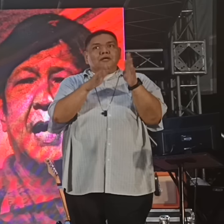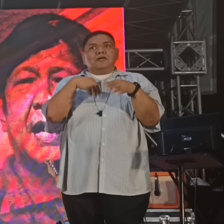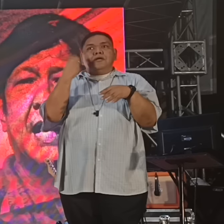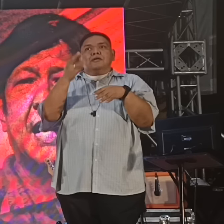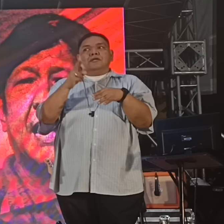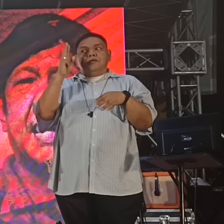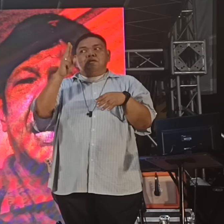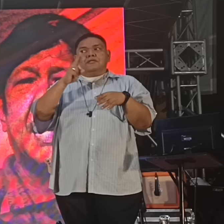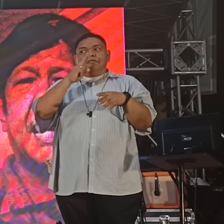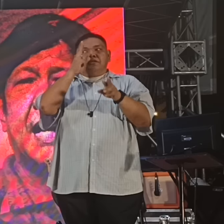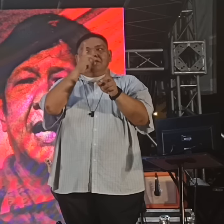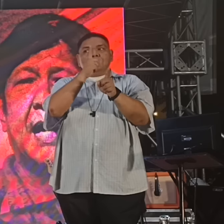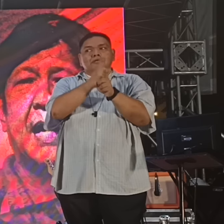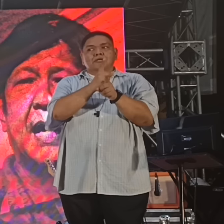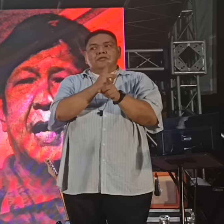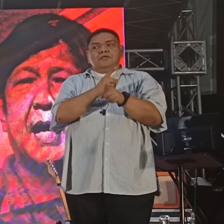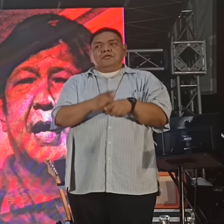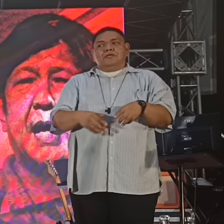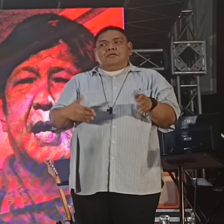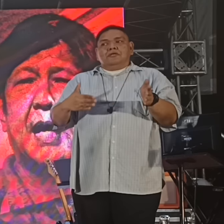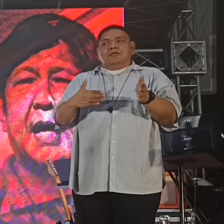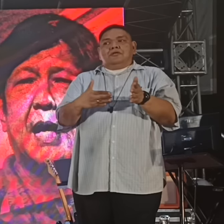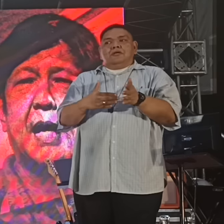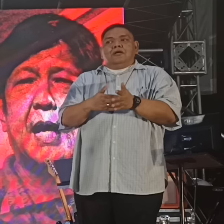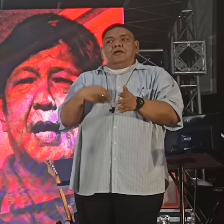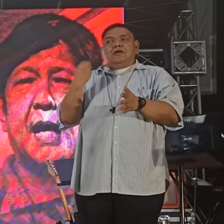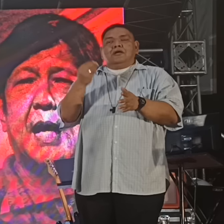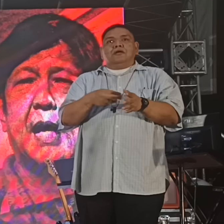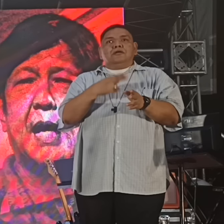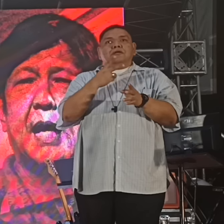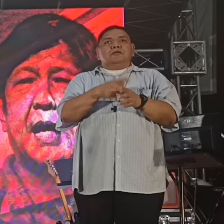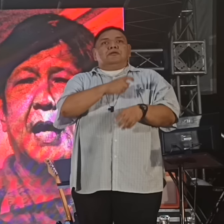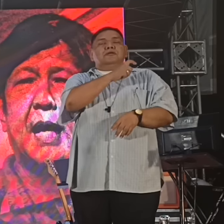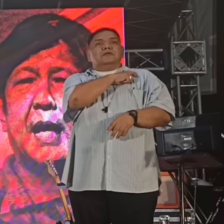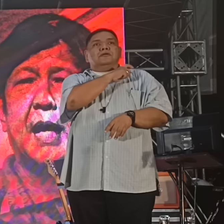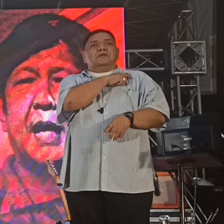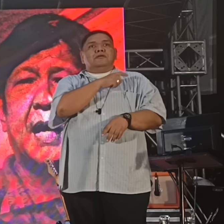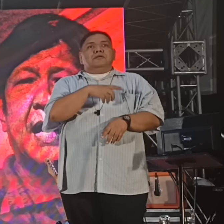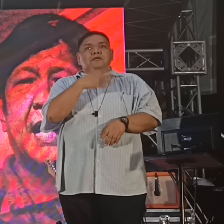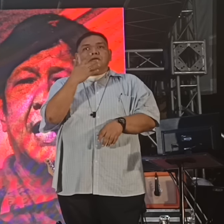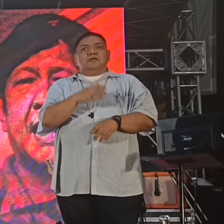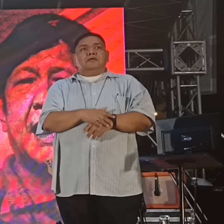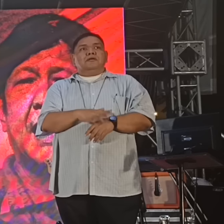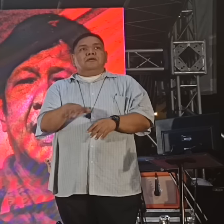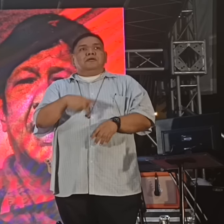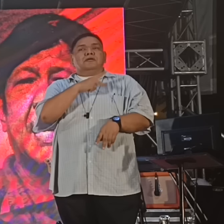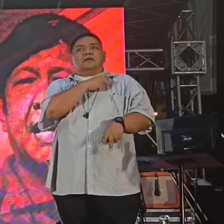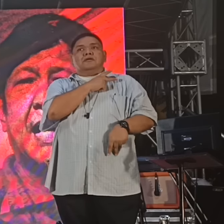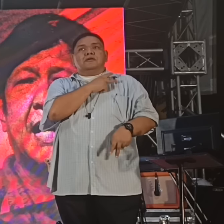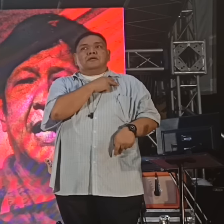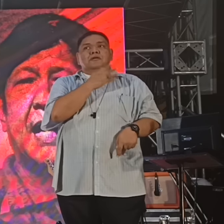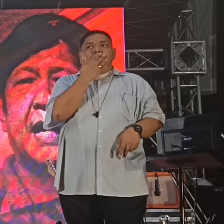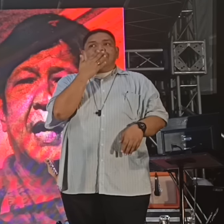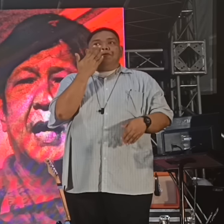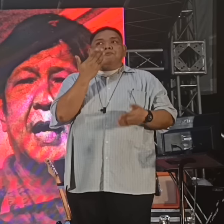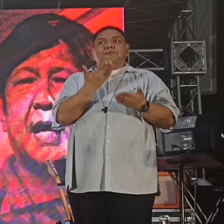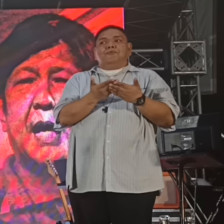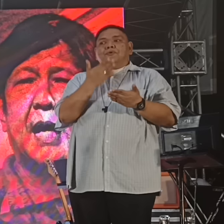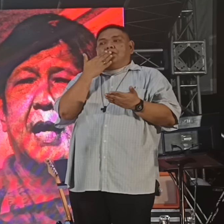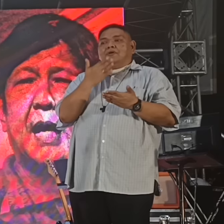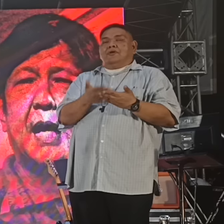the reality. We have to fight for our rights. Si Tore, alam mo maraming mga pulis na mababait. Alam ko